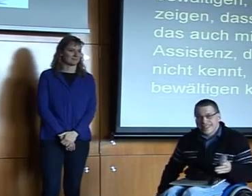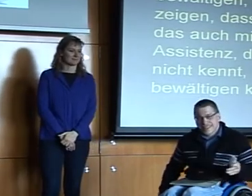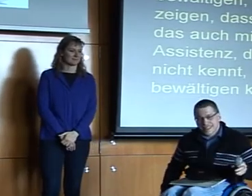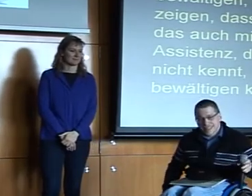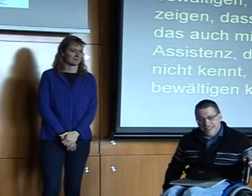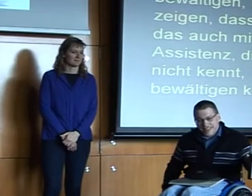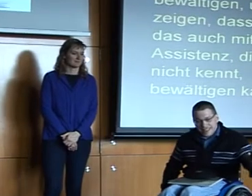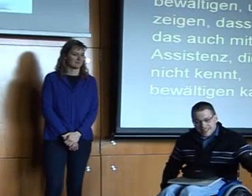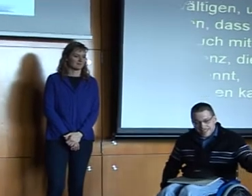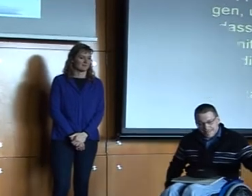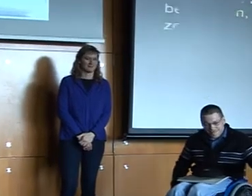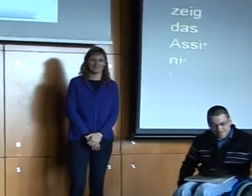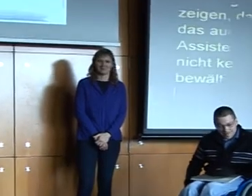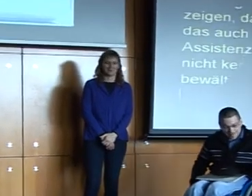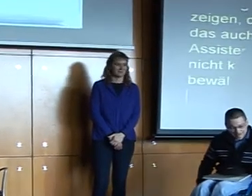Danke, Hubert.